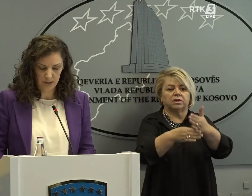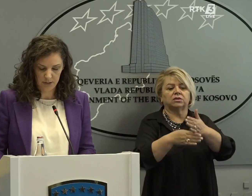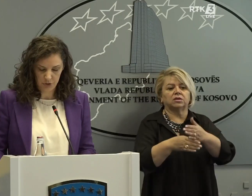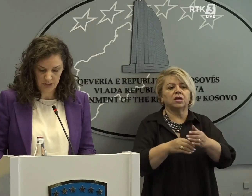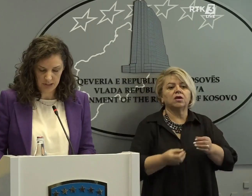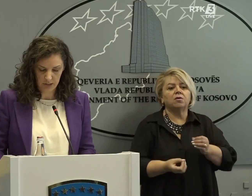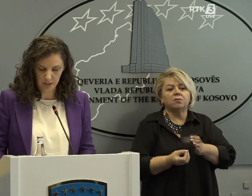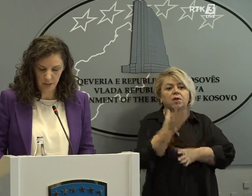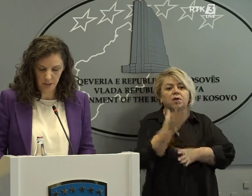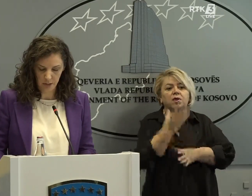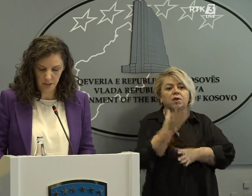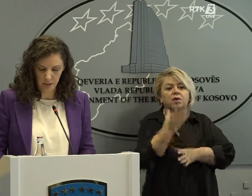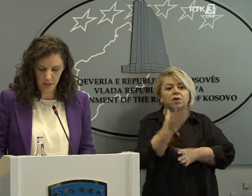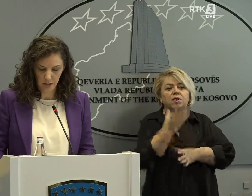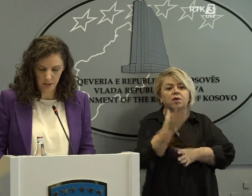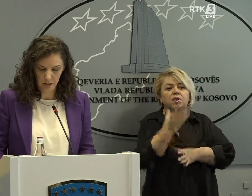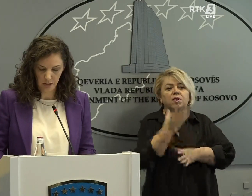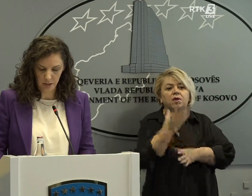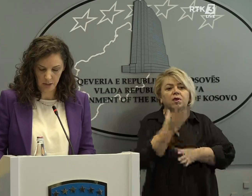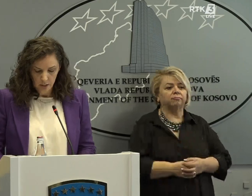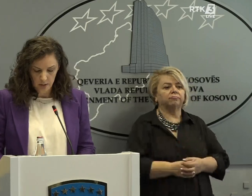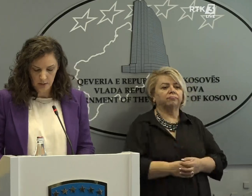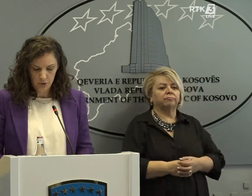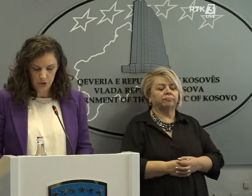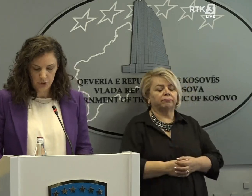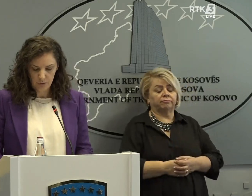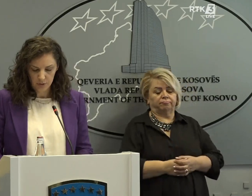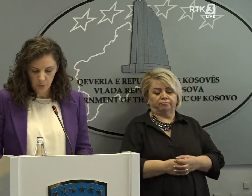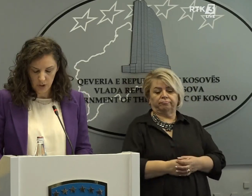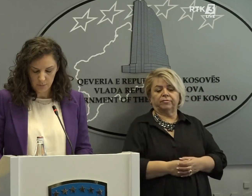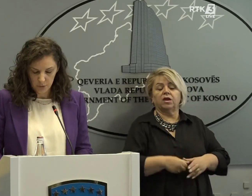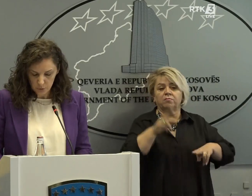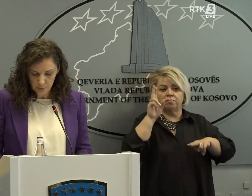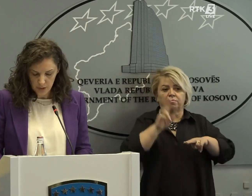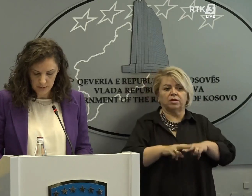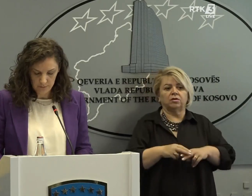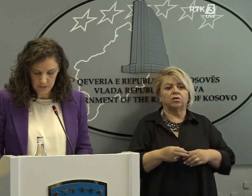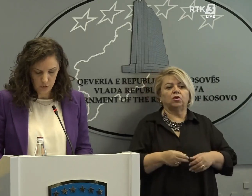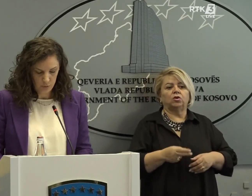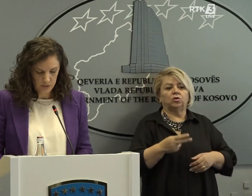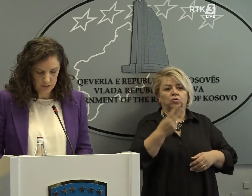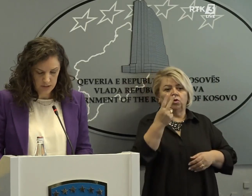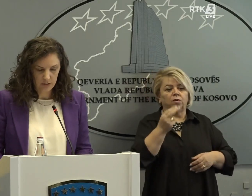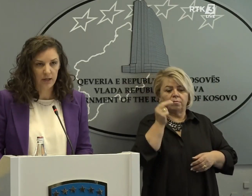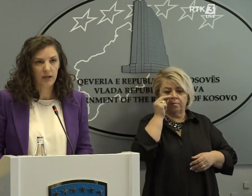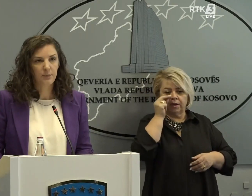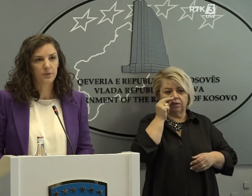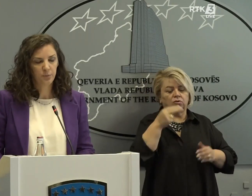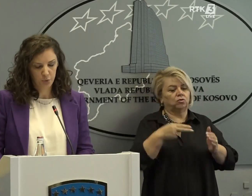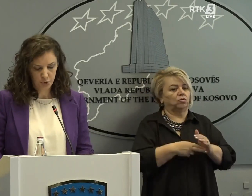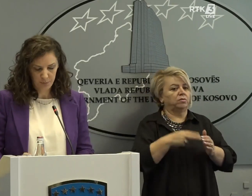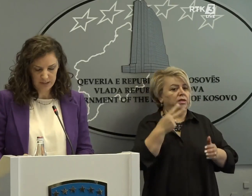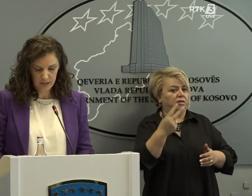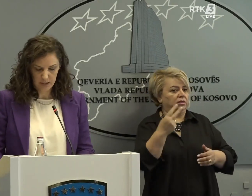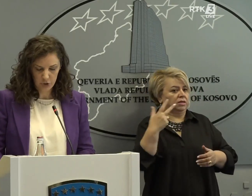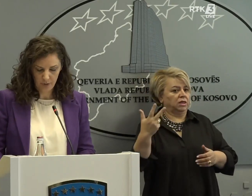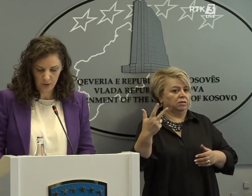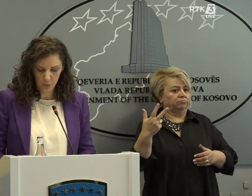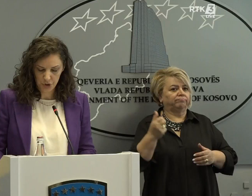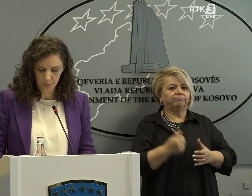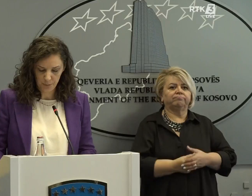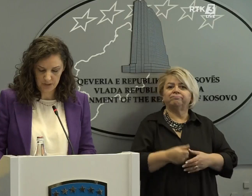prodhimit të energjisë nga burime të ripërtrishme, që është miratuar më 2 maj të vitit 2023, e përmbush